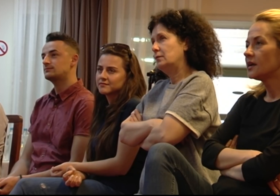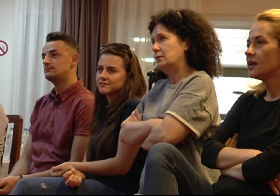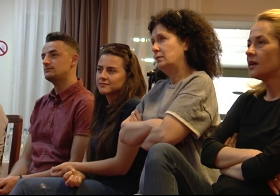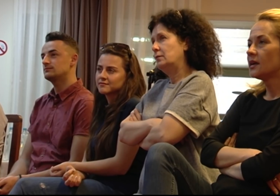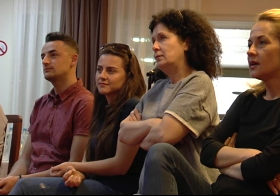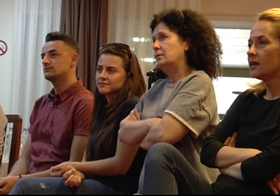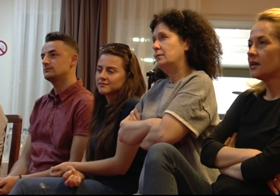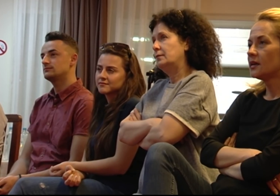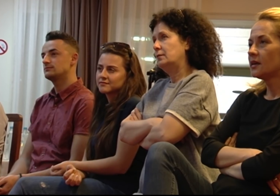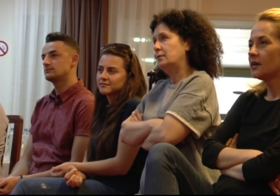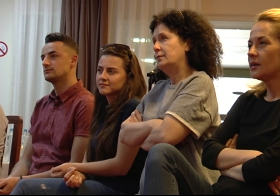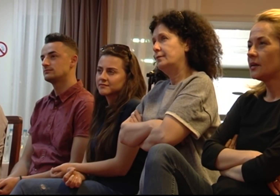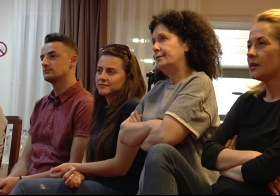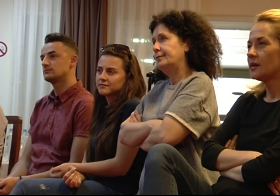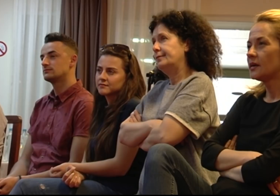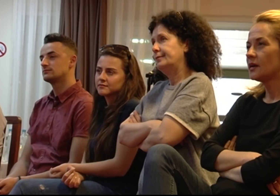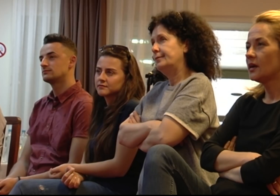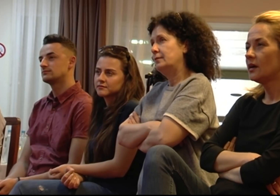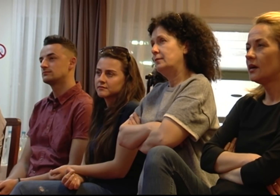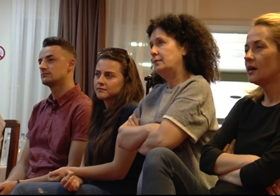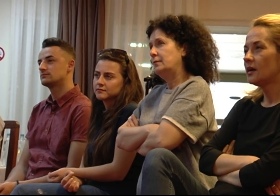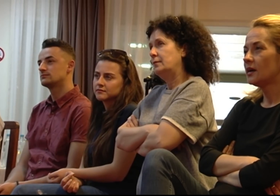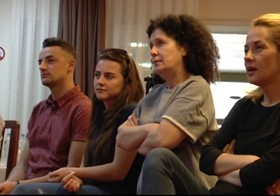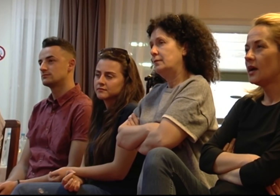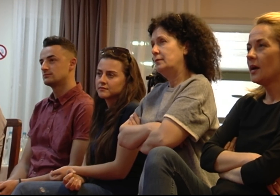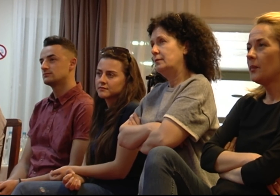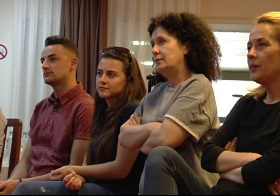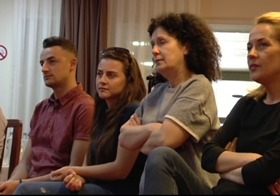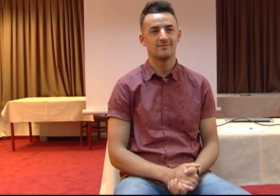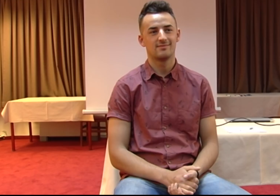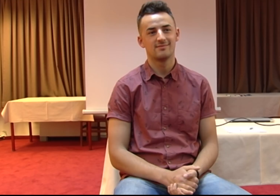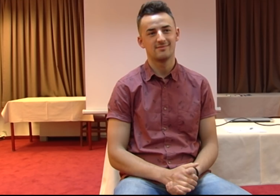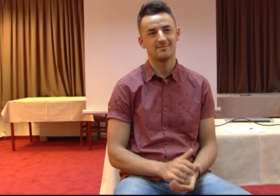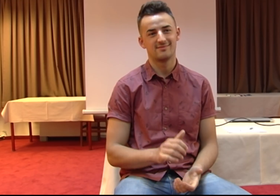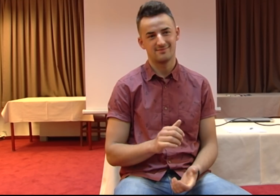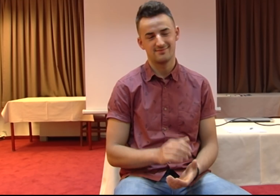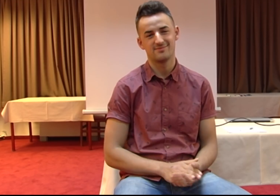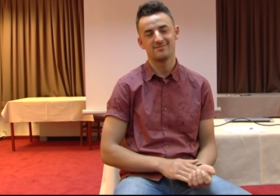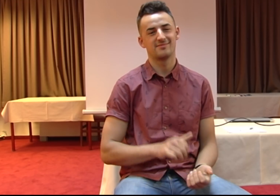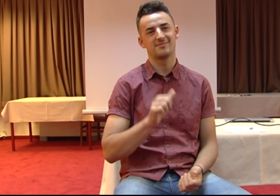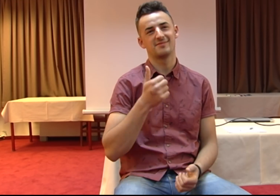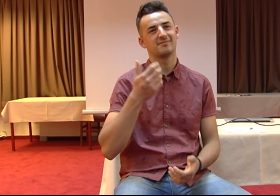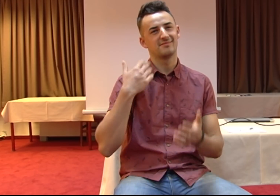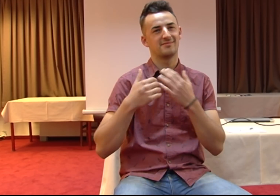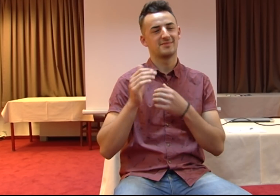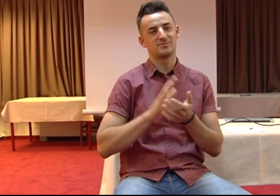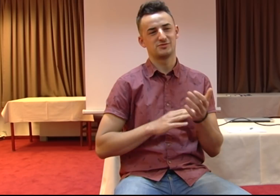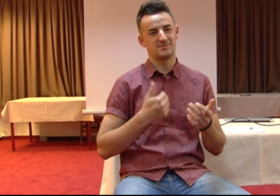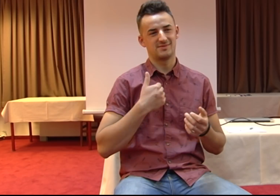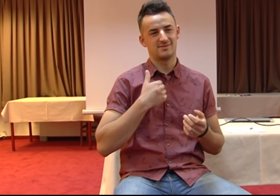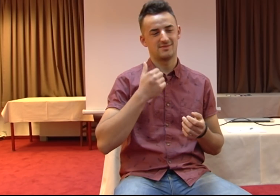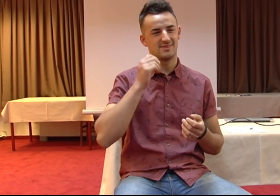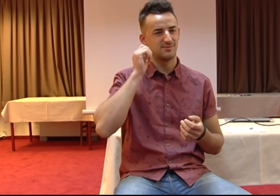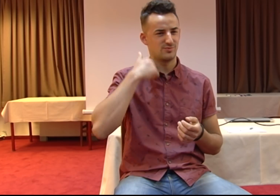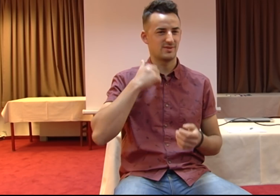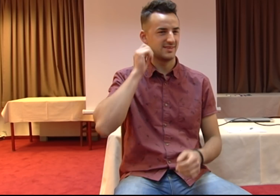Кога почна мојата љубовна врска со Марија, после 4-5 години, една незина другарка од Прилеп со која се дружеа изборуваше за